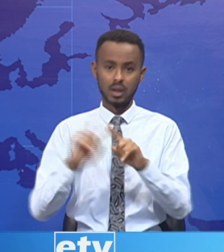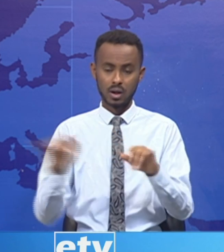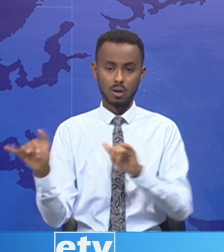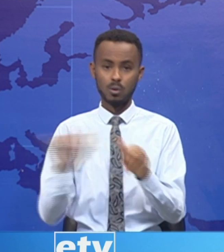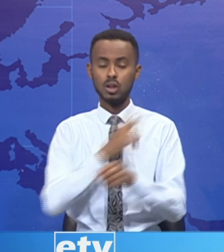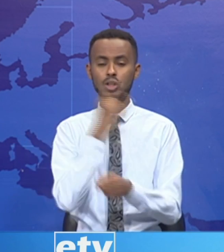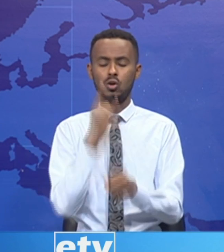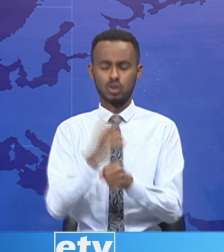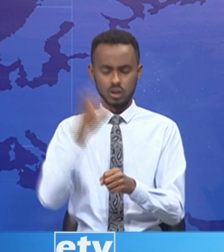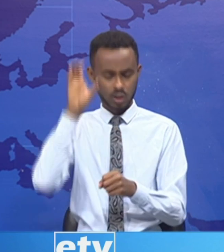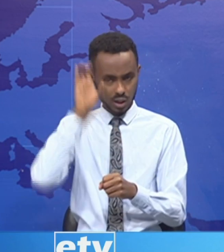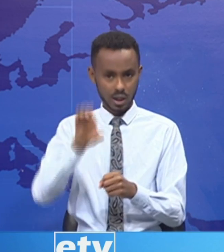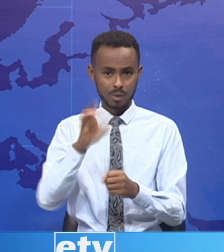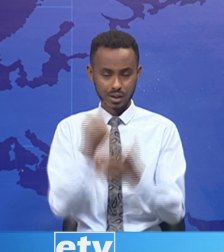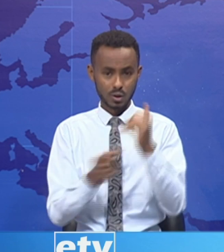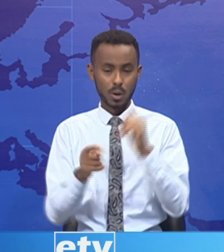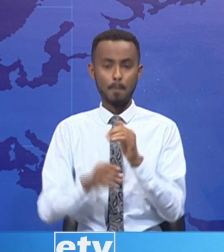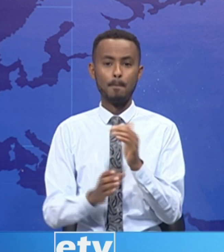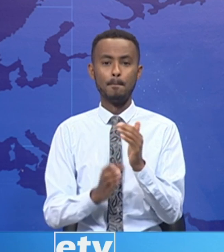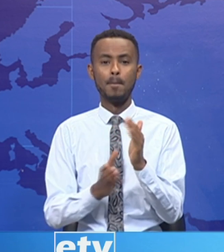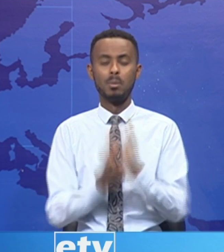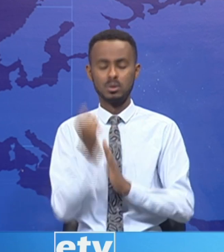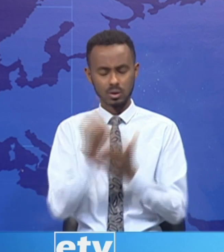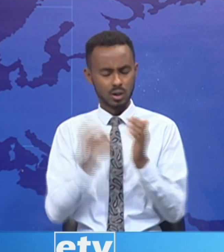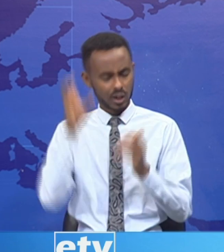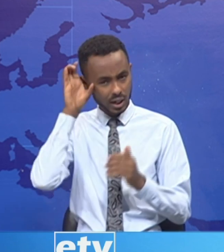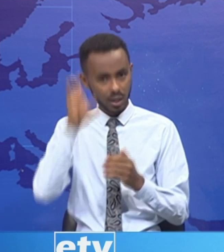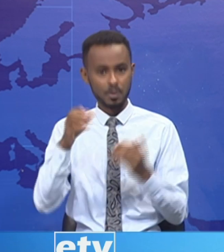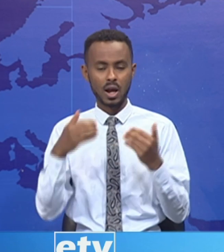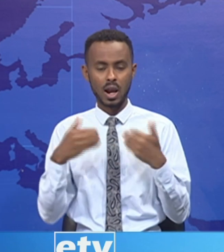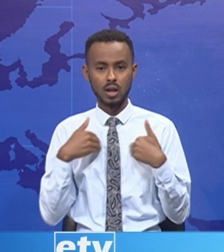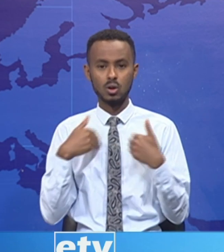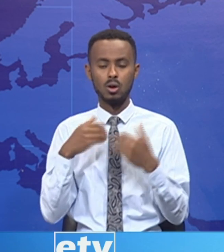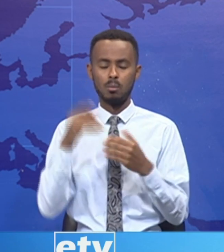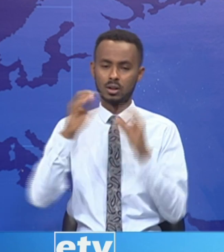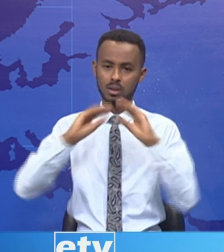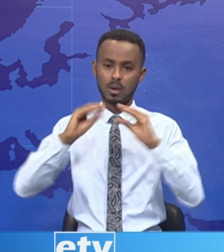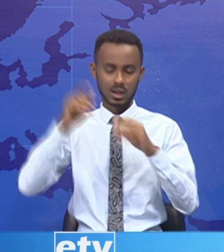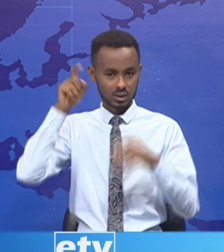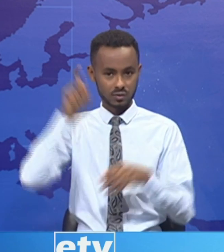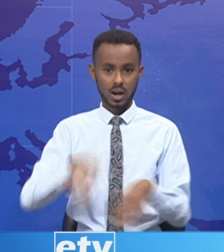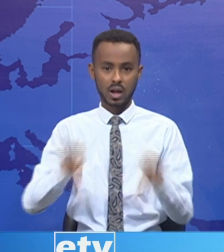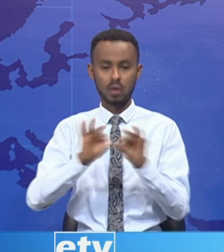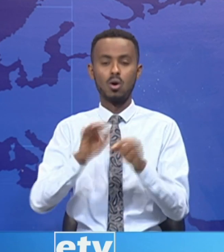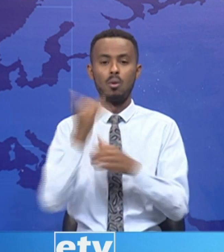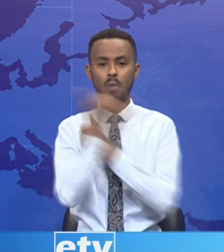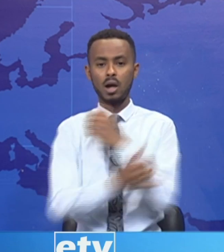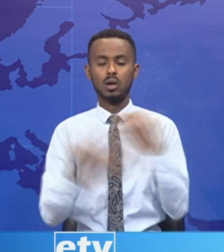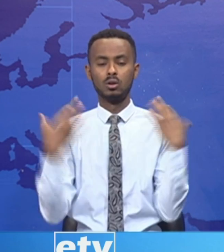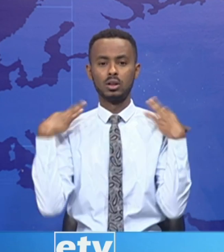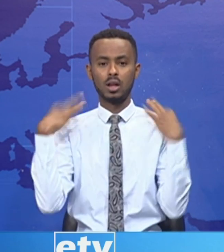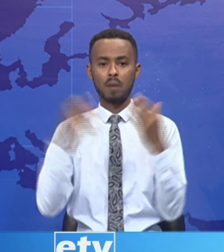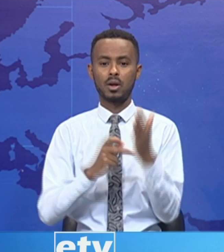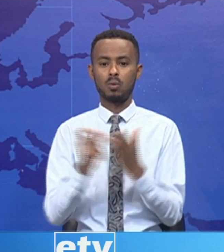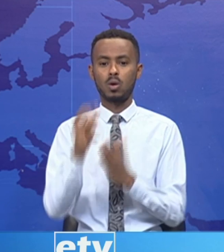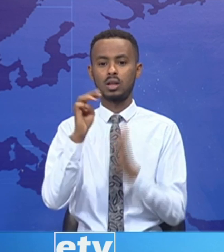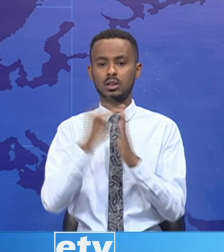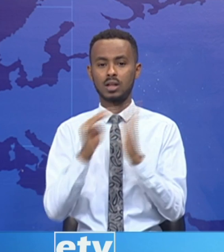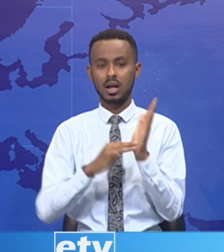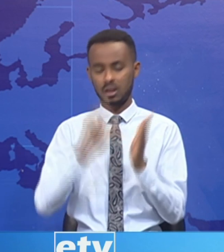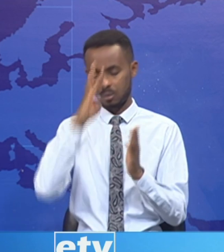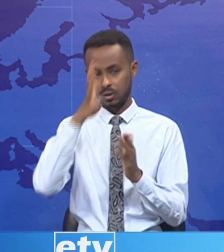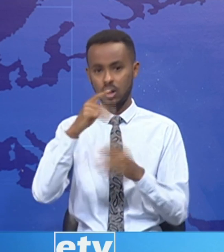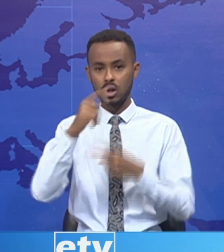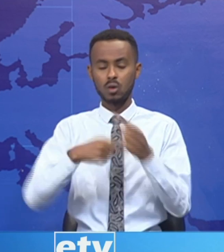የዜጎችን ግዴታ መብት ብቻ ሳይሆን ግዴታ እንዳላቸው አይ ቲንክ ማስረጽ በጣም አስፈላጊ ነው። በሀገሪቷ ጤናማ የዲሞክራሲ ስርዓት ለመፍጠር